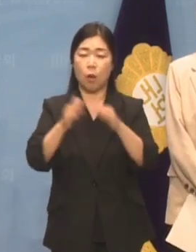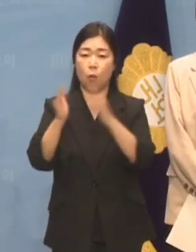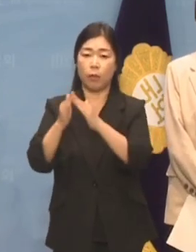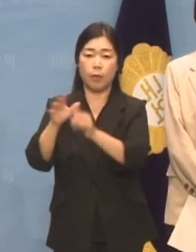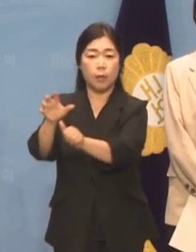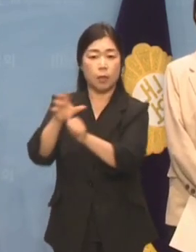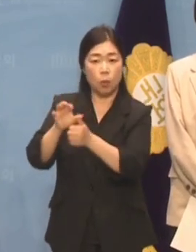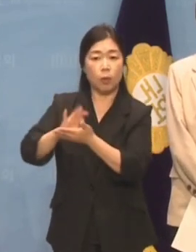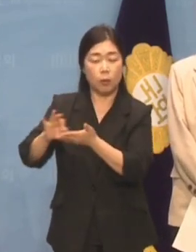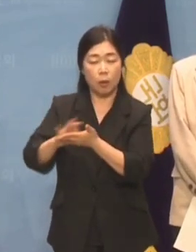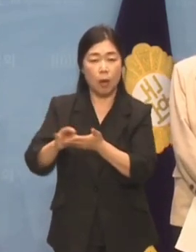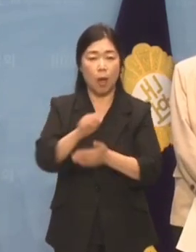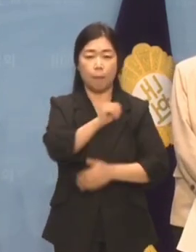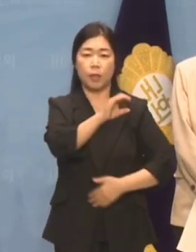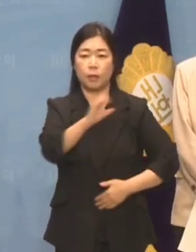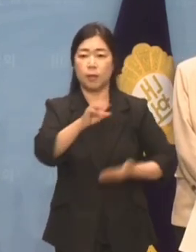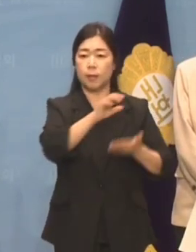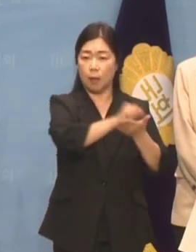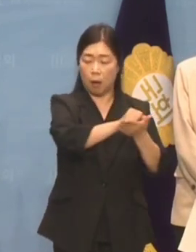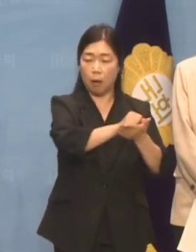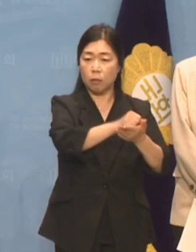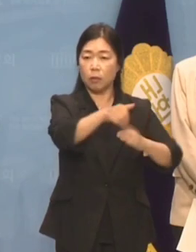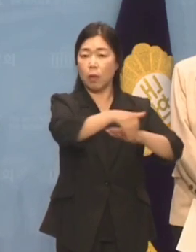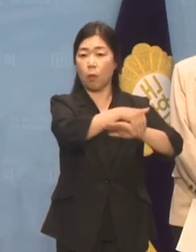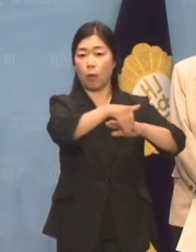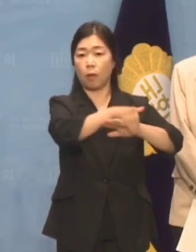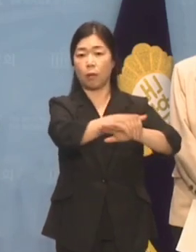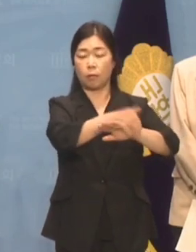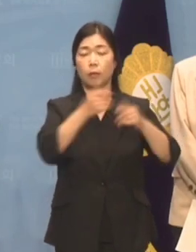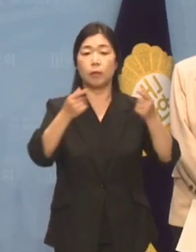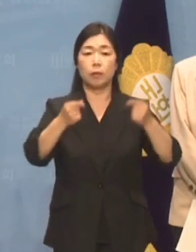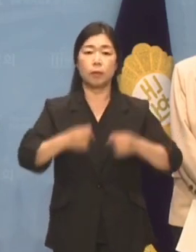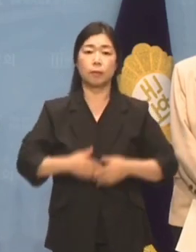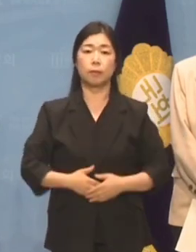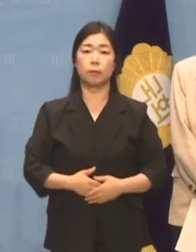정보를 이용해 MBC를 장악한다라는 것입니다.